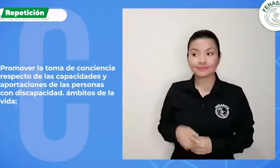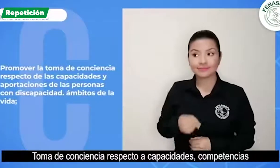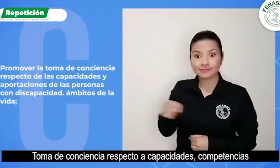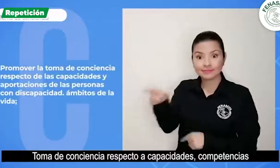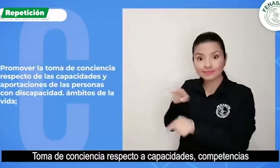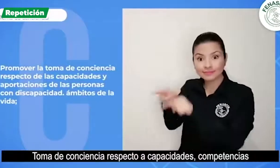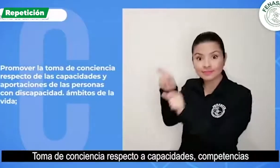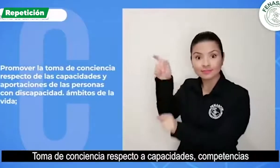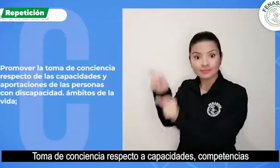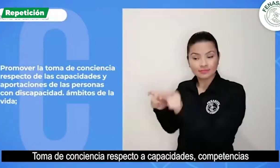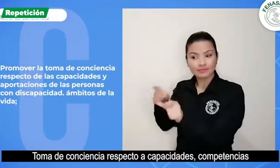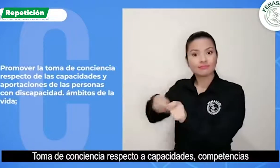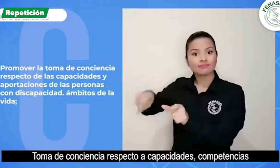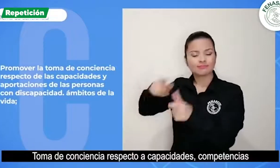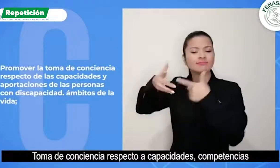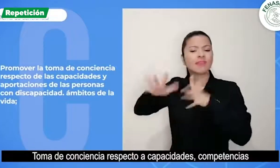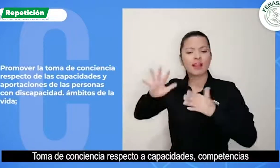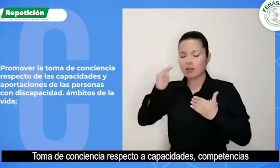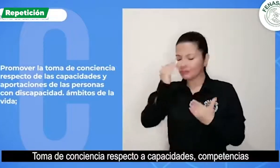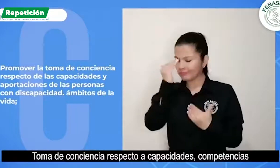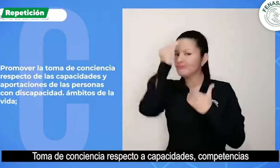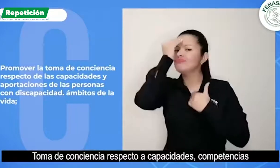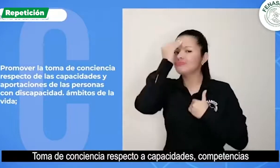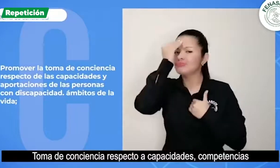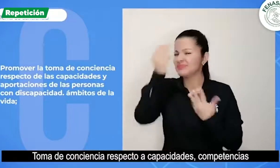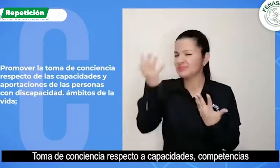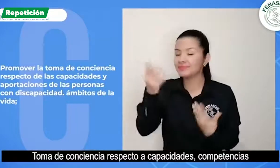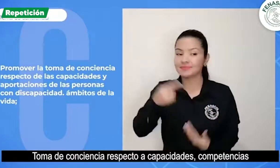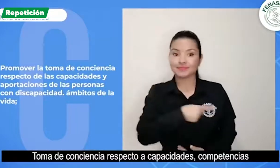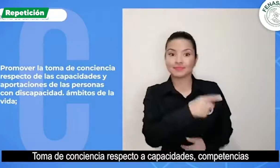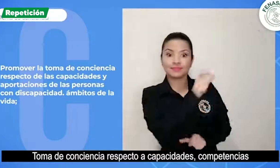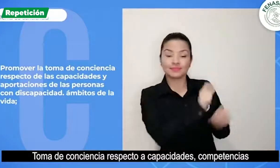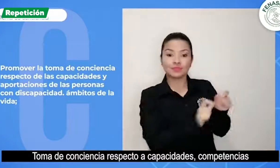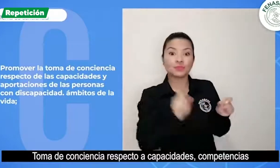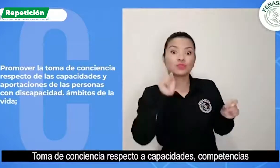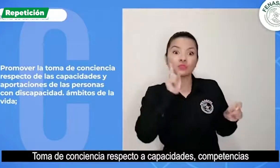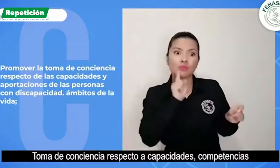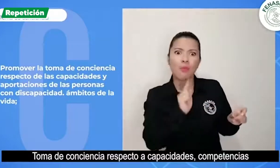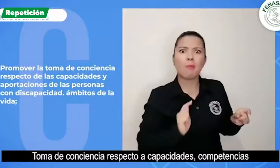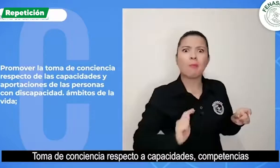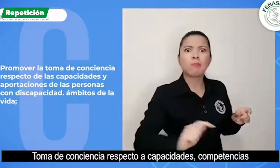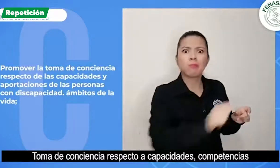Toma de conciencia Respecto a capacidades Competencias